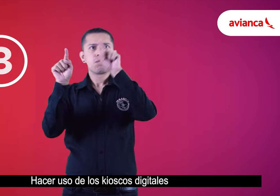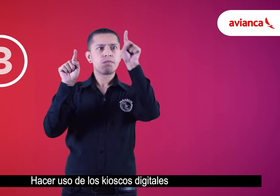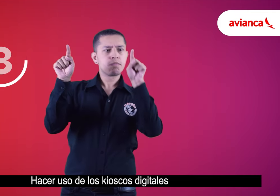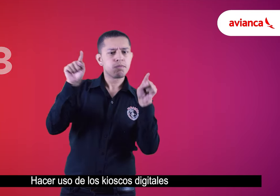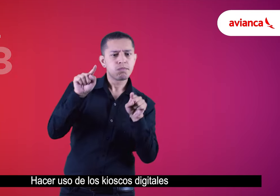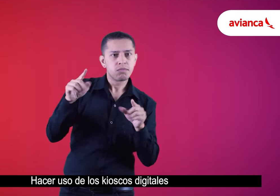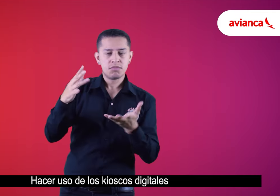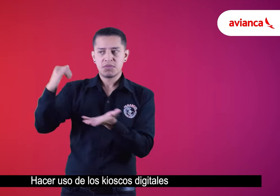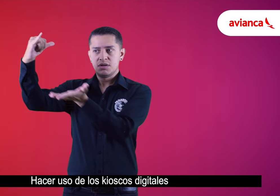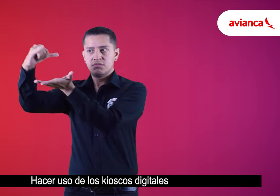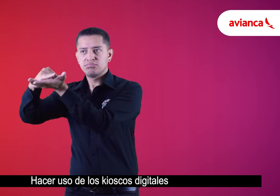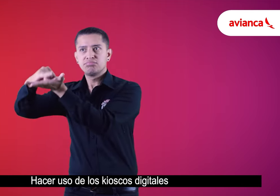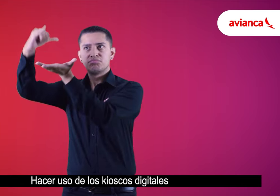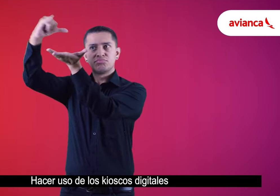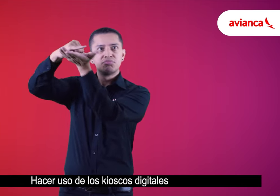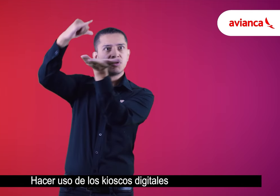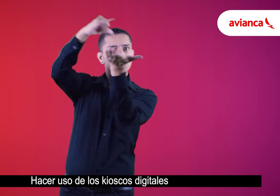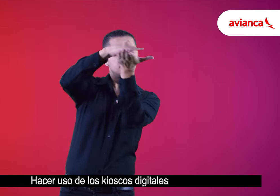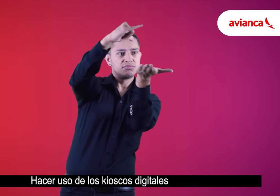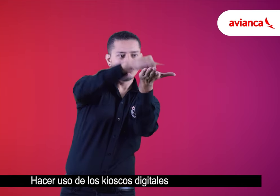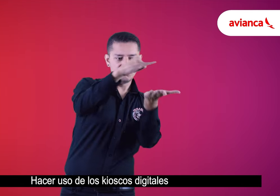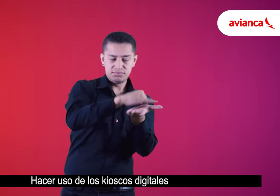Hacer uso de los kioscos digitales.